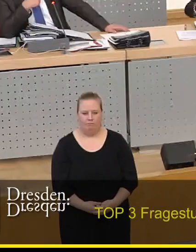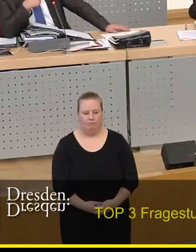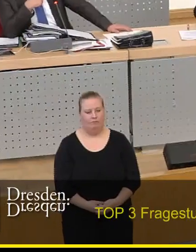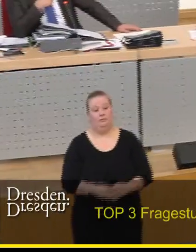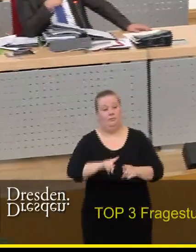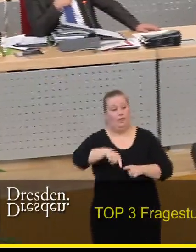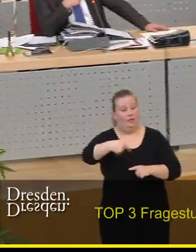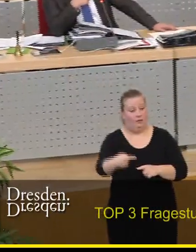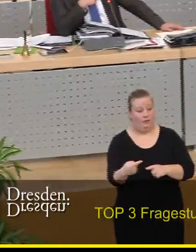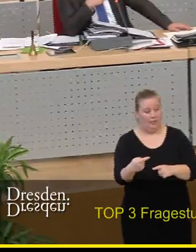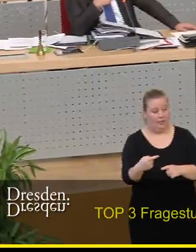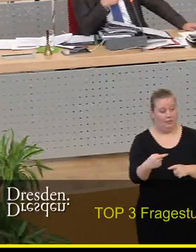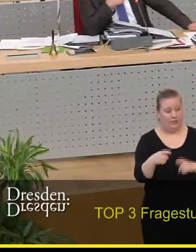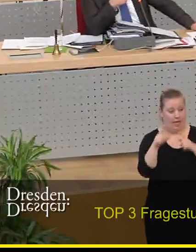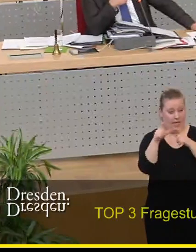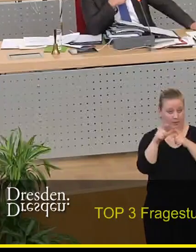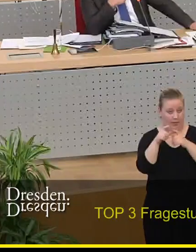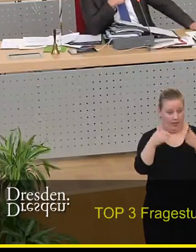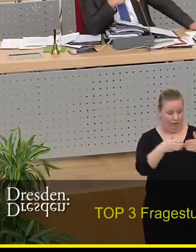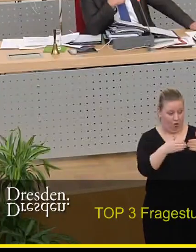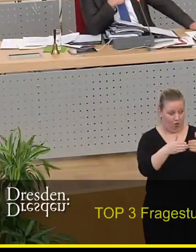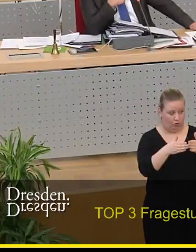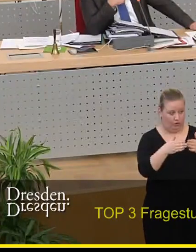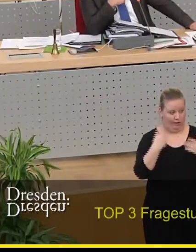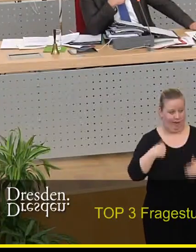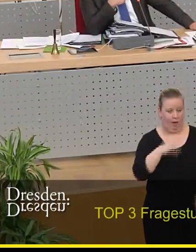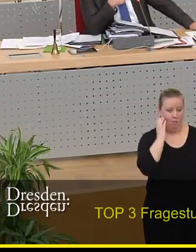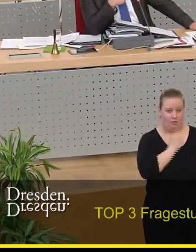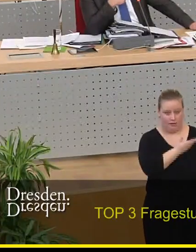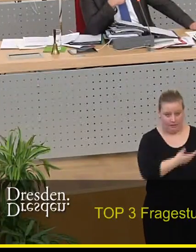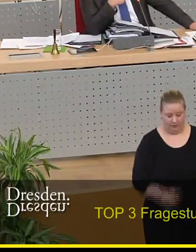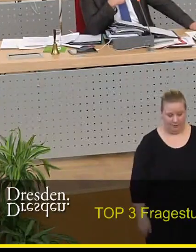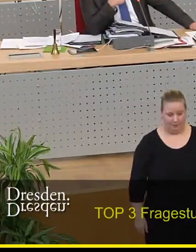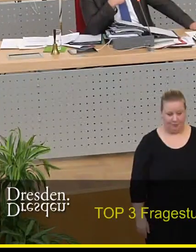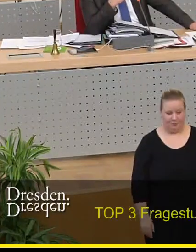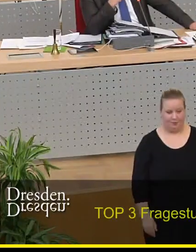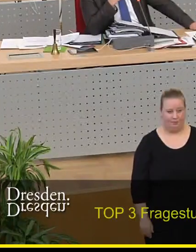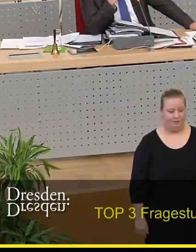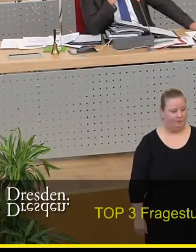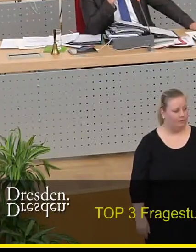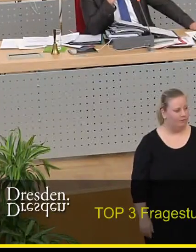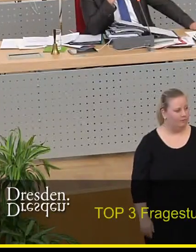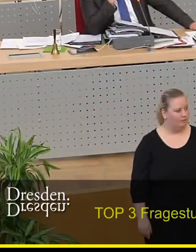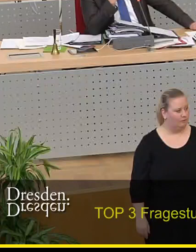Als nächstes darf ich die SPD-Fraktion unter Herrn Bartels bitten, seine Frage zu formulieren.